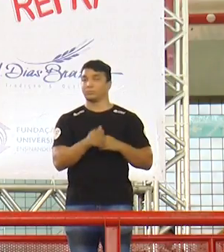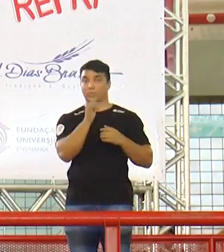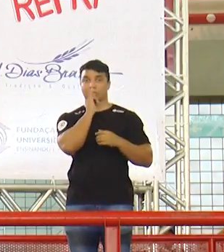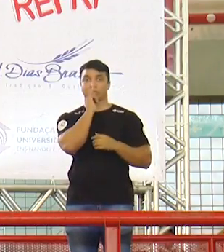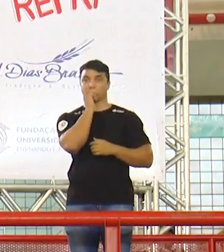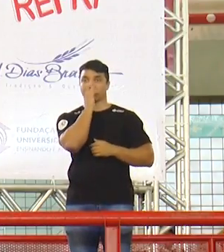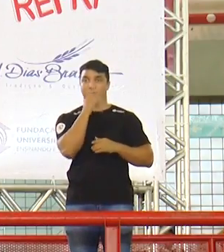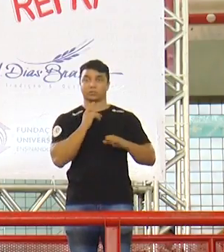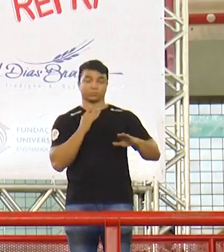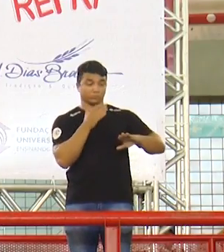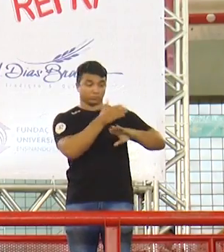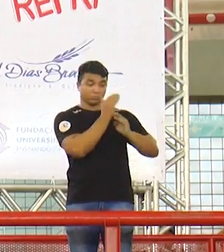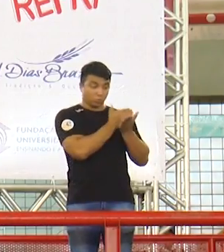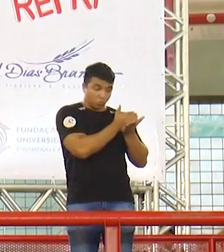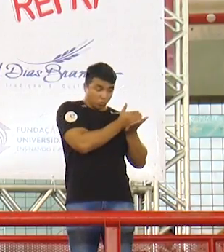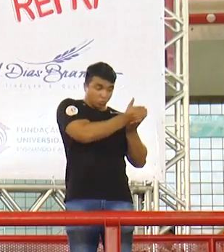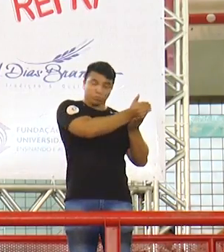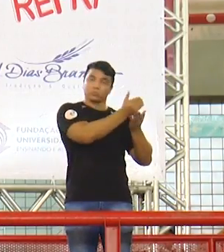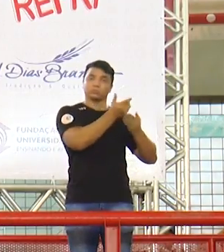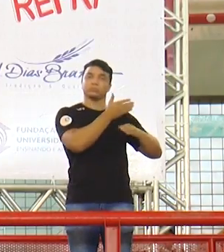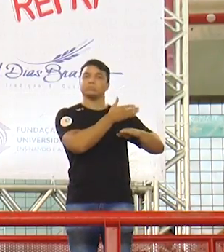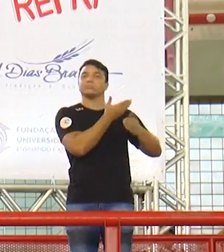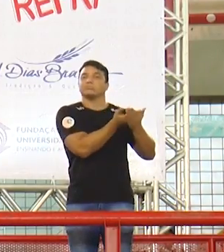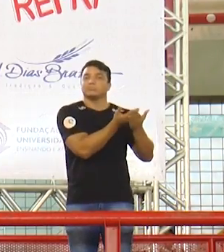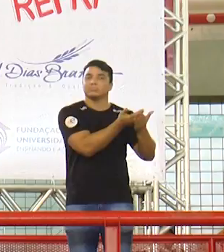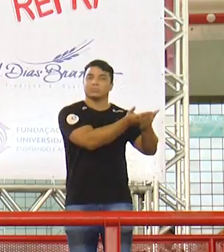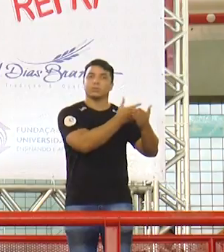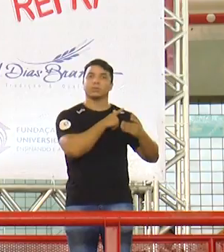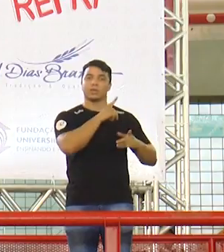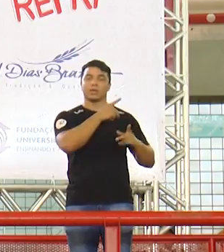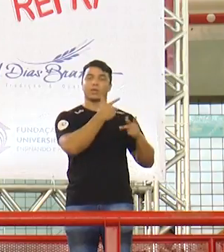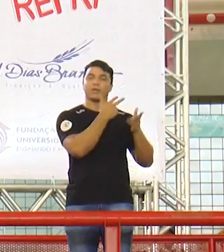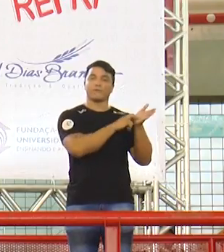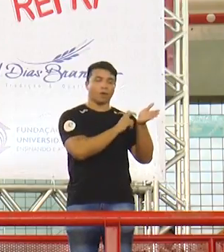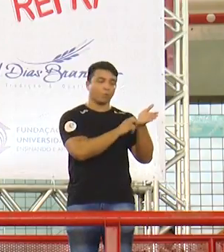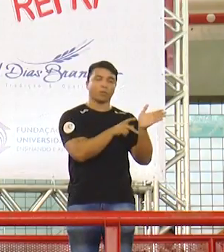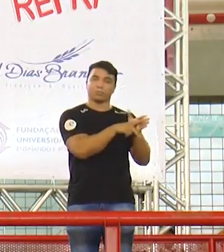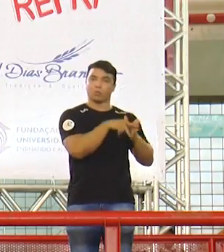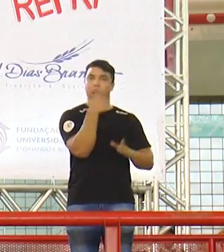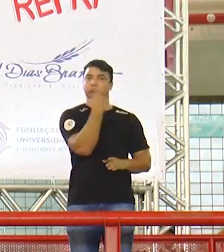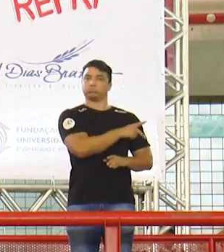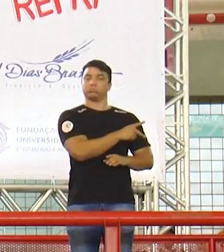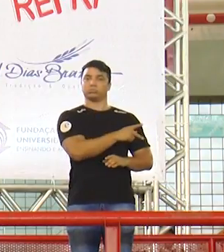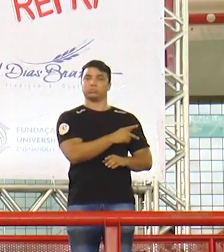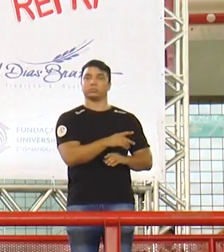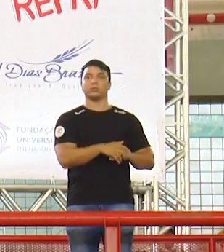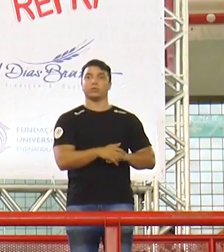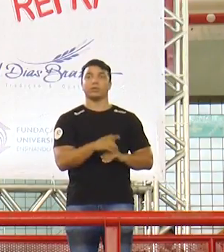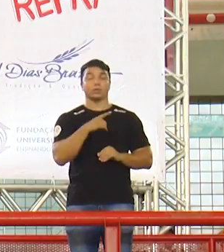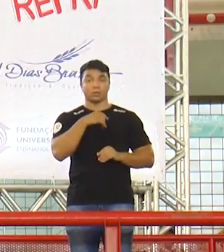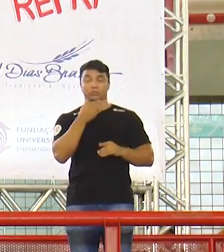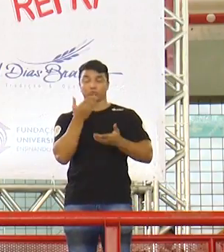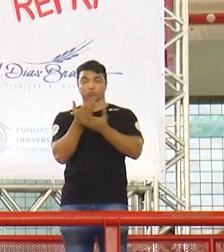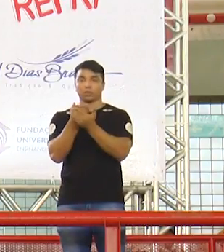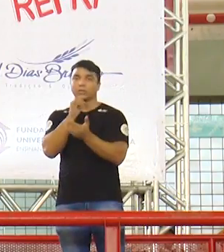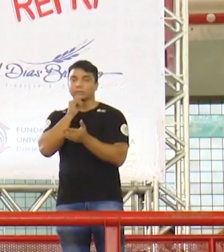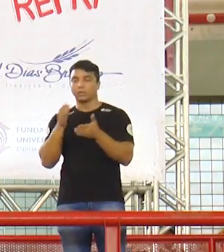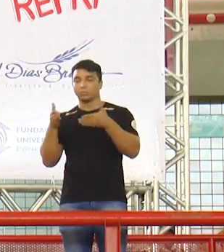Quando você ingressar nesse grupo social, você vai adquirir um vocabulário. Quem for fazer